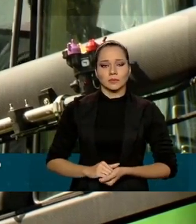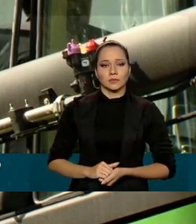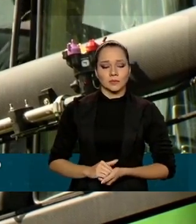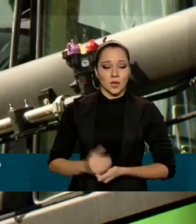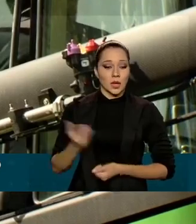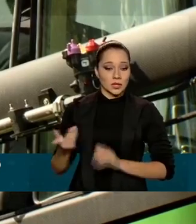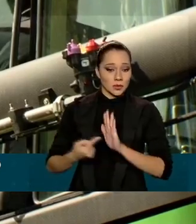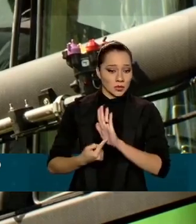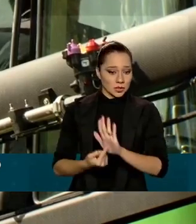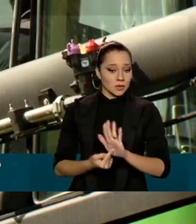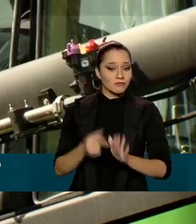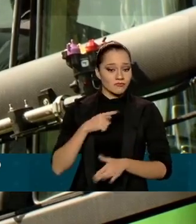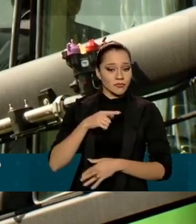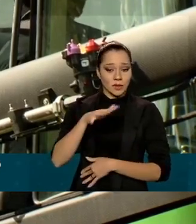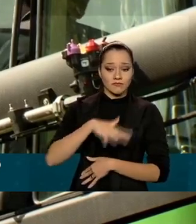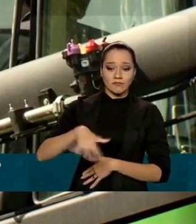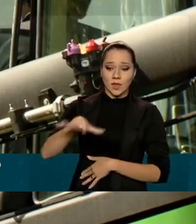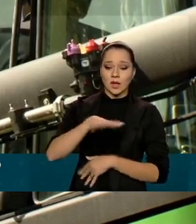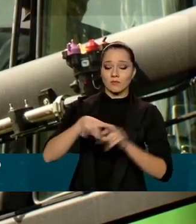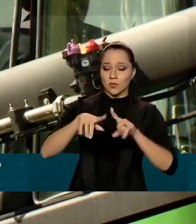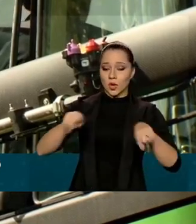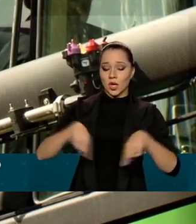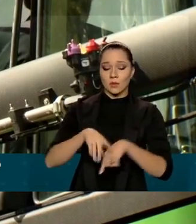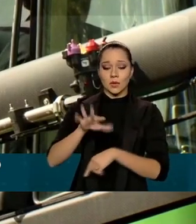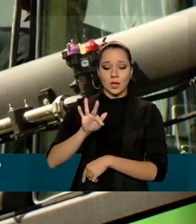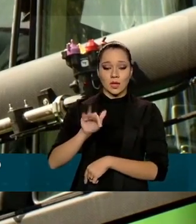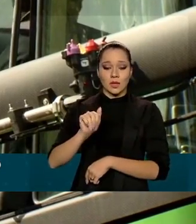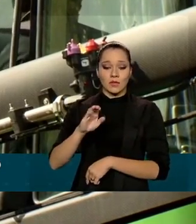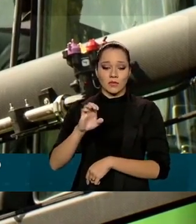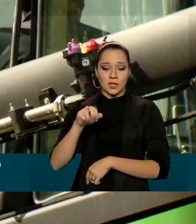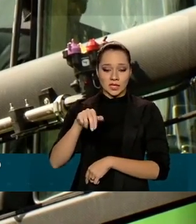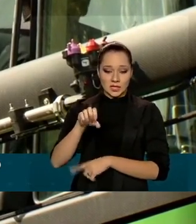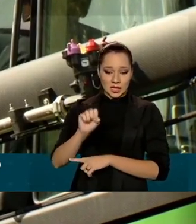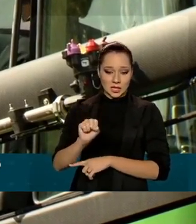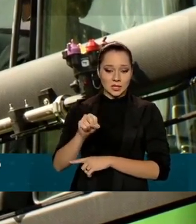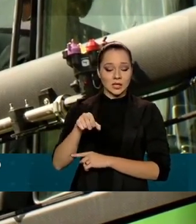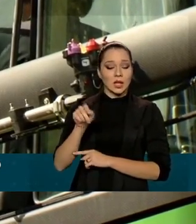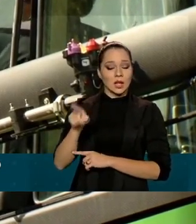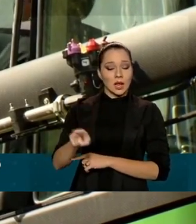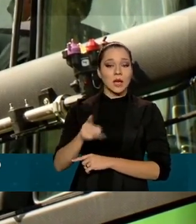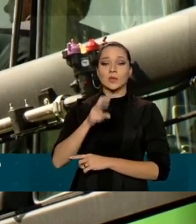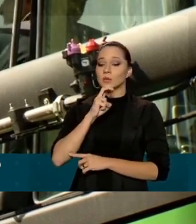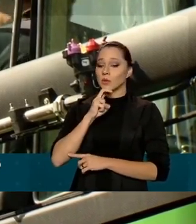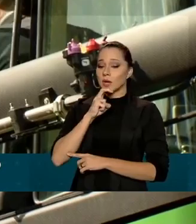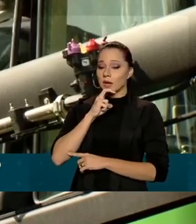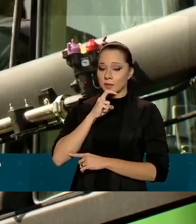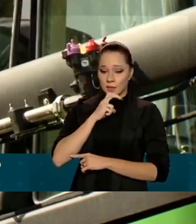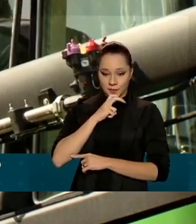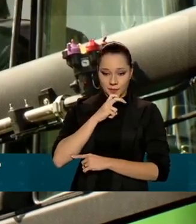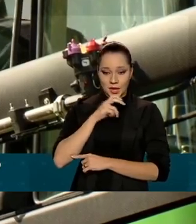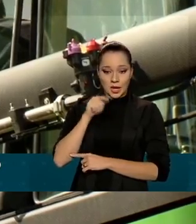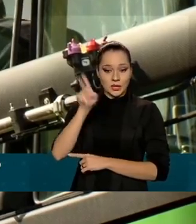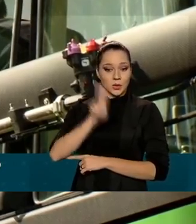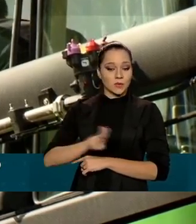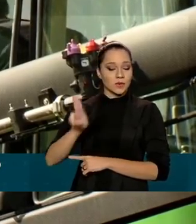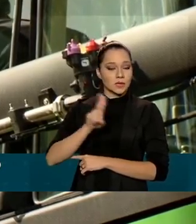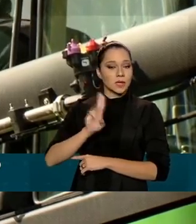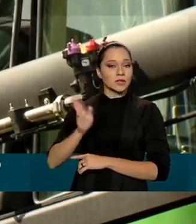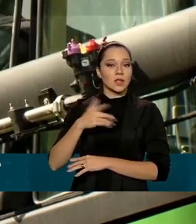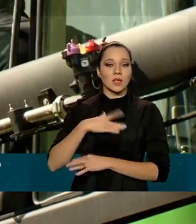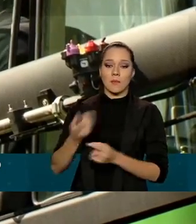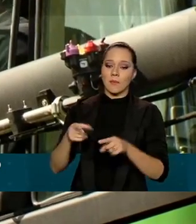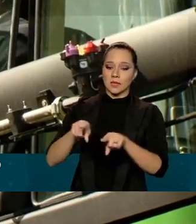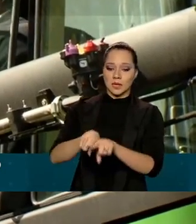Essa demonstração ela ocorre no campus da Facens, lá em Sorocaba. Essa universidade ela já conta com parceria